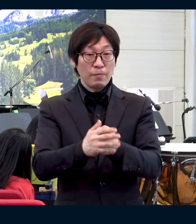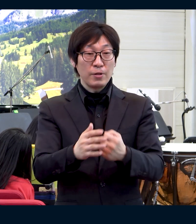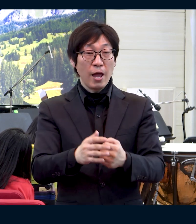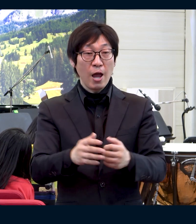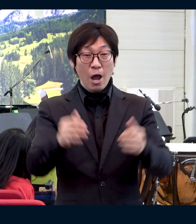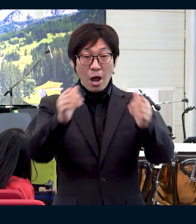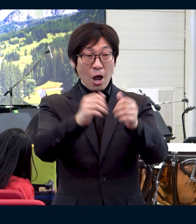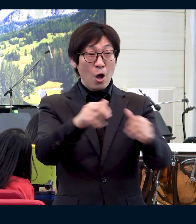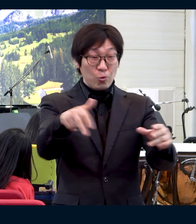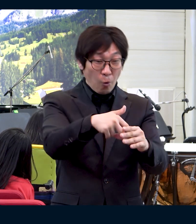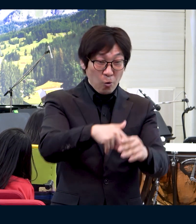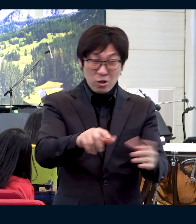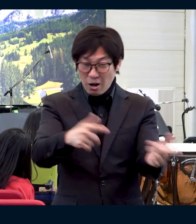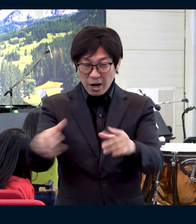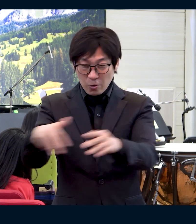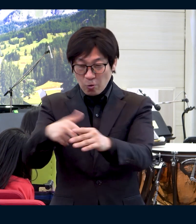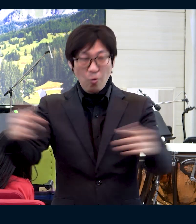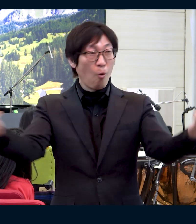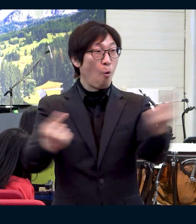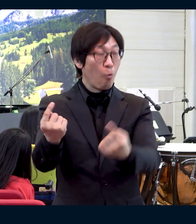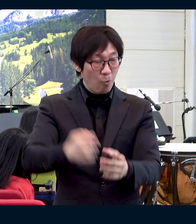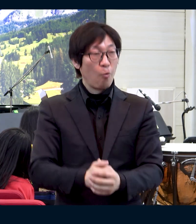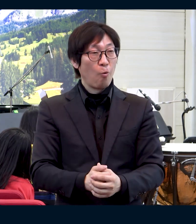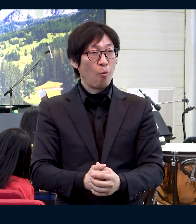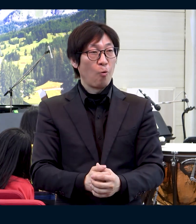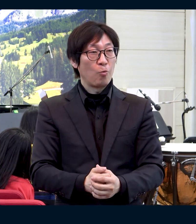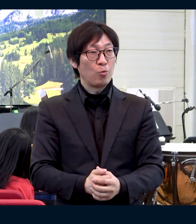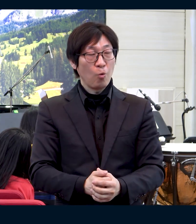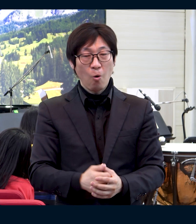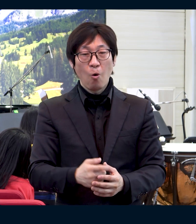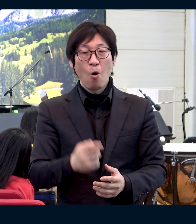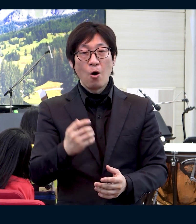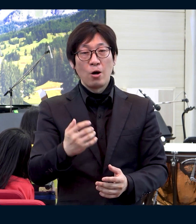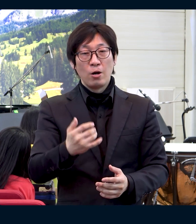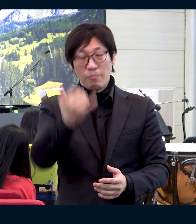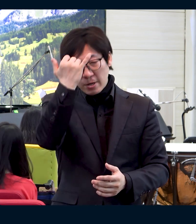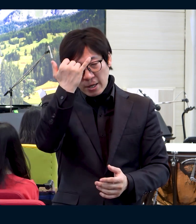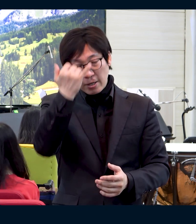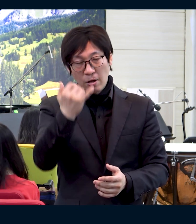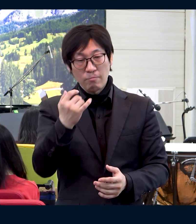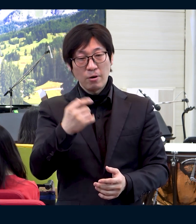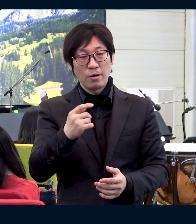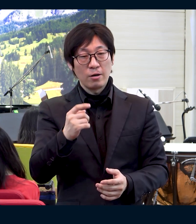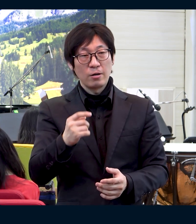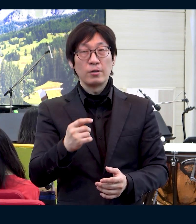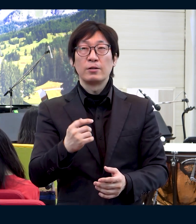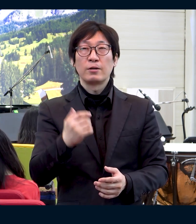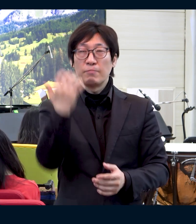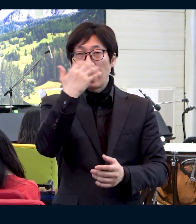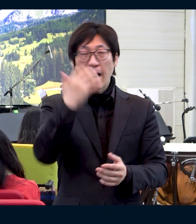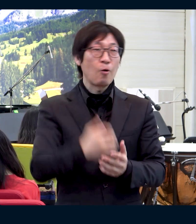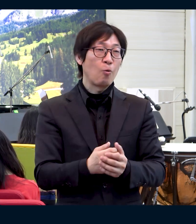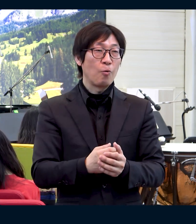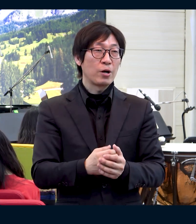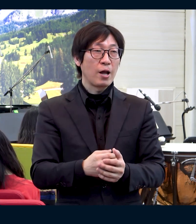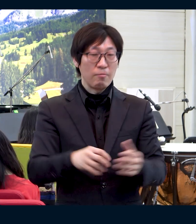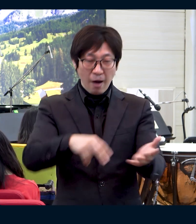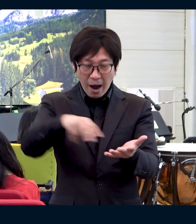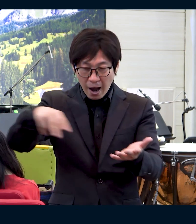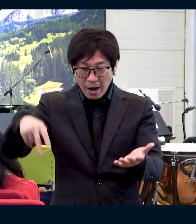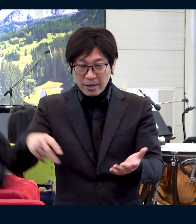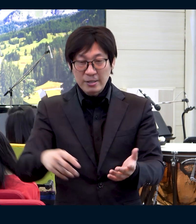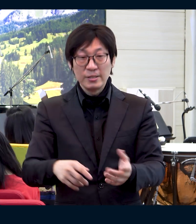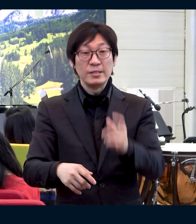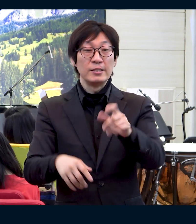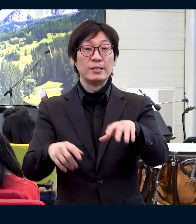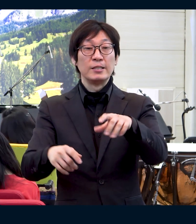정말 많았고 종교들도 많잖아요. 우리는 또 윤리와 도덕적으로 문란하고 방탕한 생활을 했었던 것이 바로